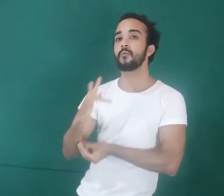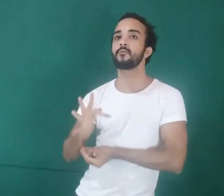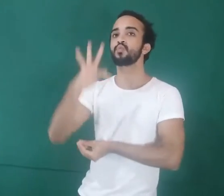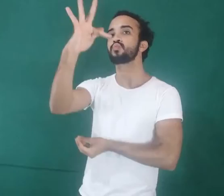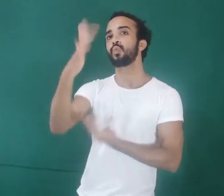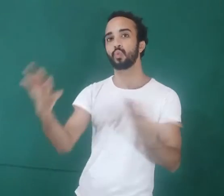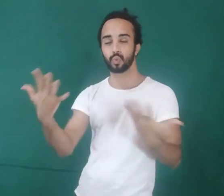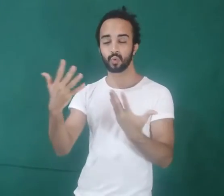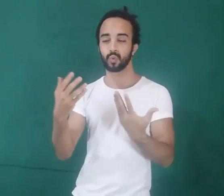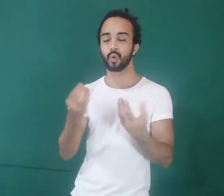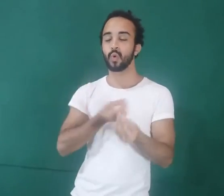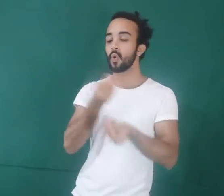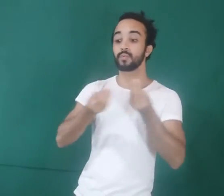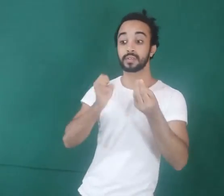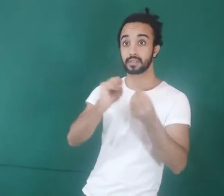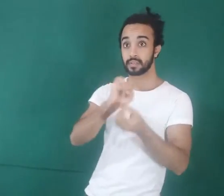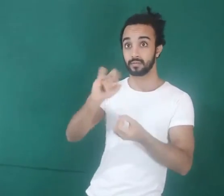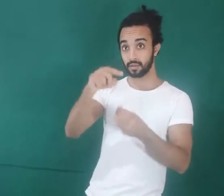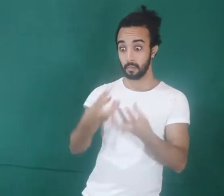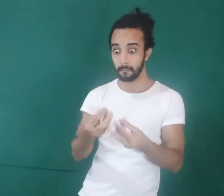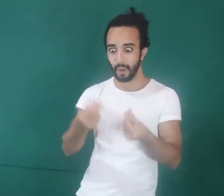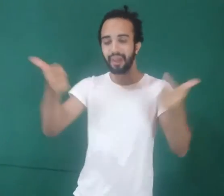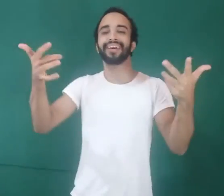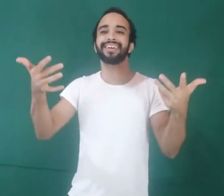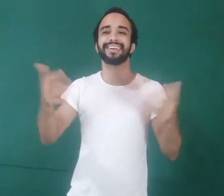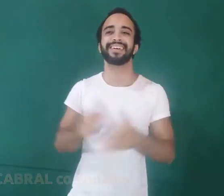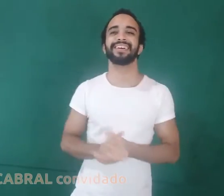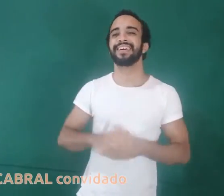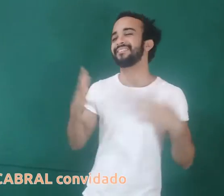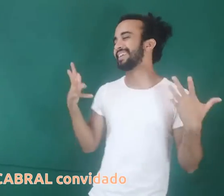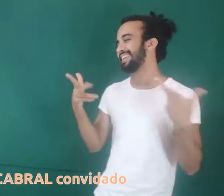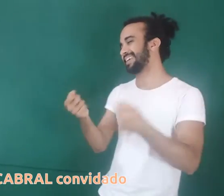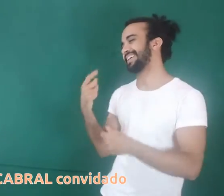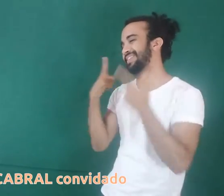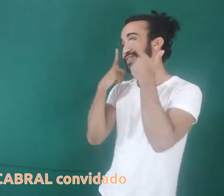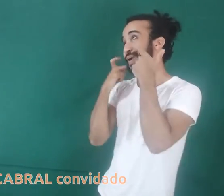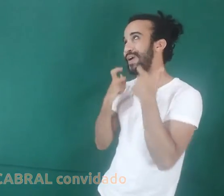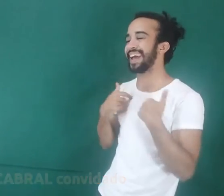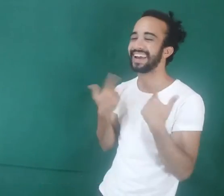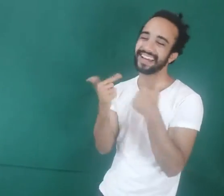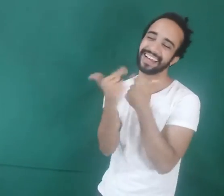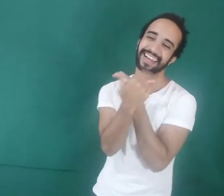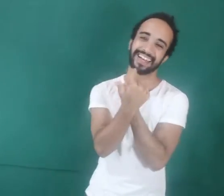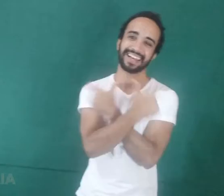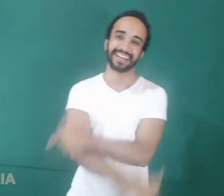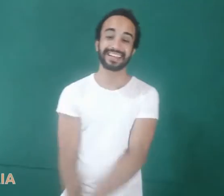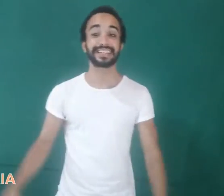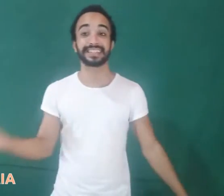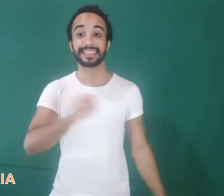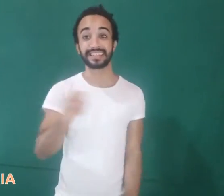pudesse vaporizar, de certa forma... Ai, maravilhoso, eu não vou chorar. Se você pudesse vaporizar,